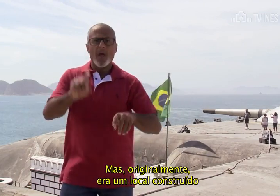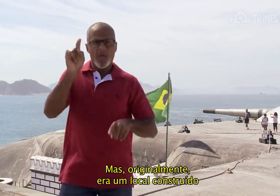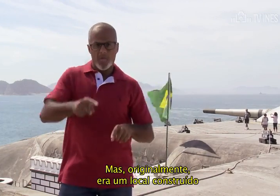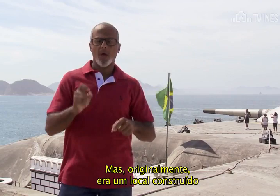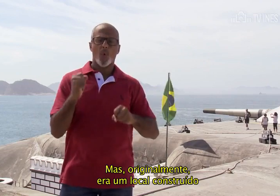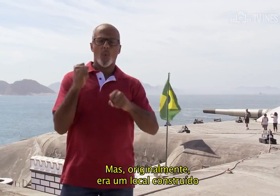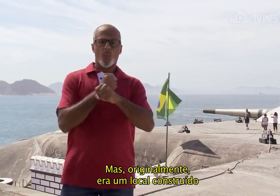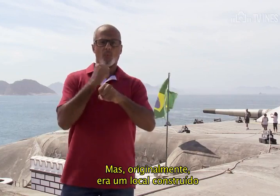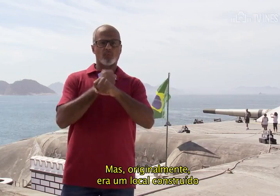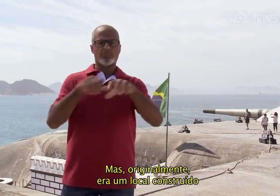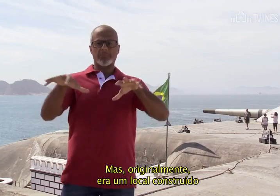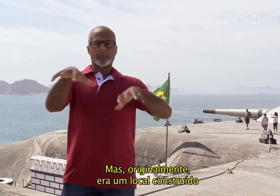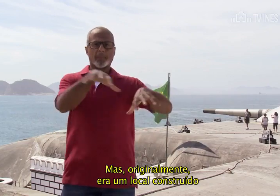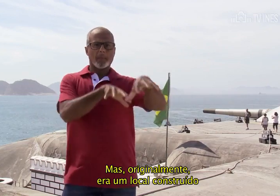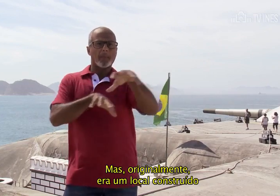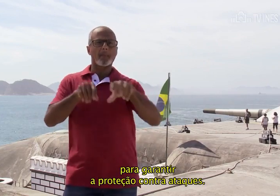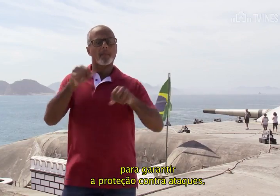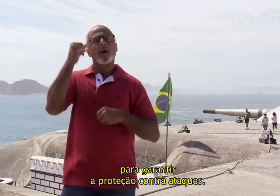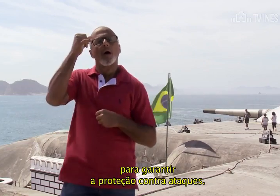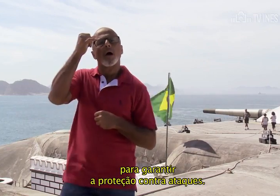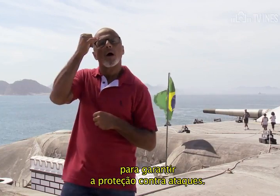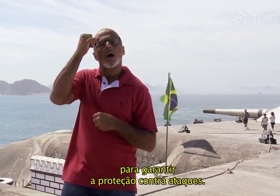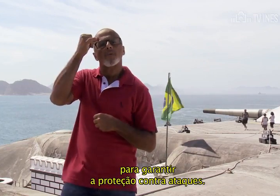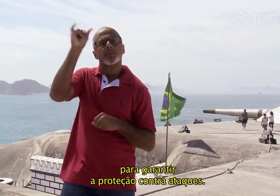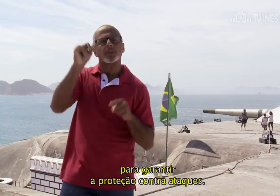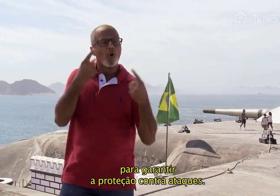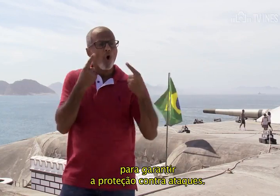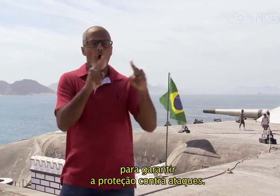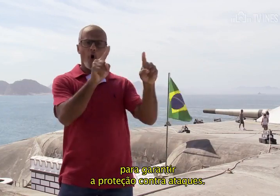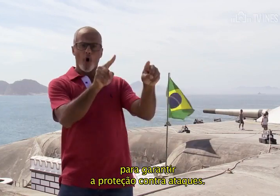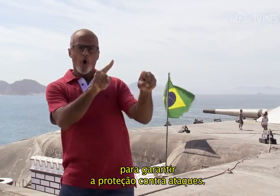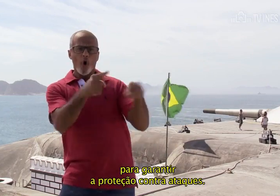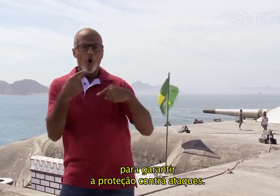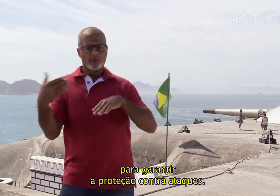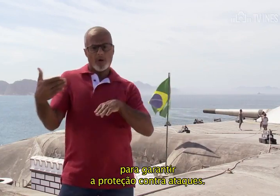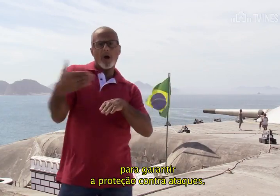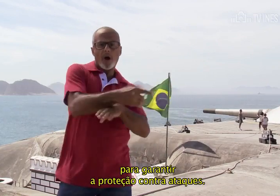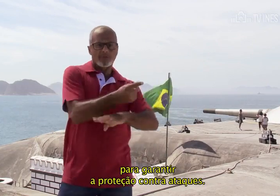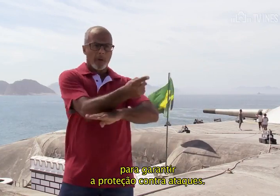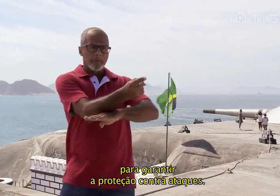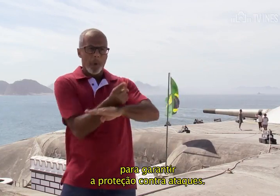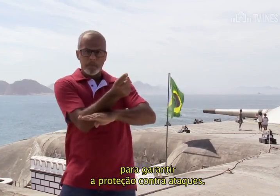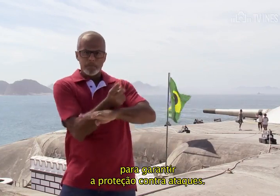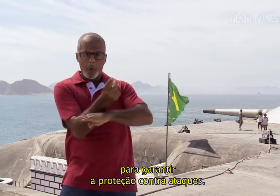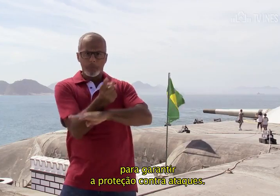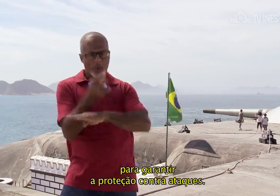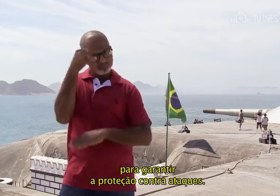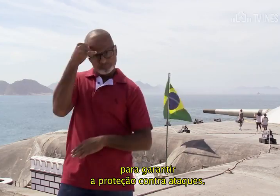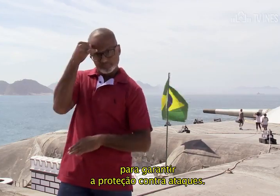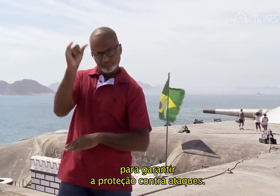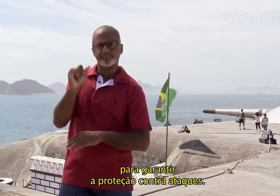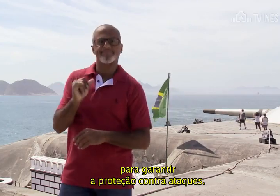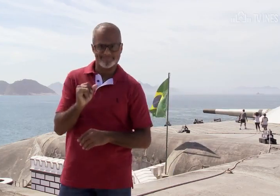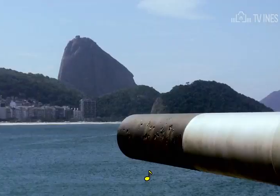originalmente, era um local construído para garantir a proteção contra ataques.